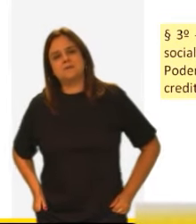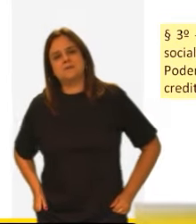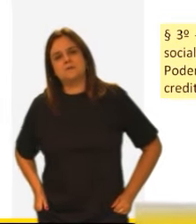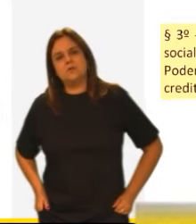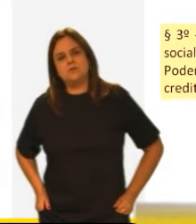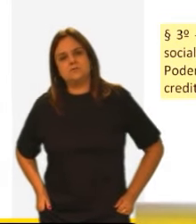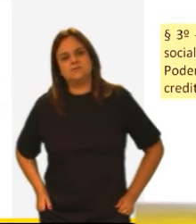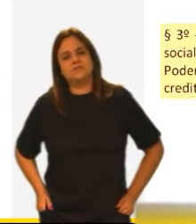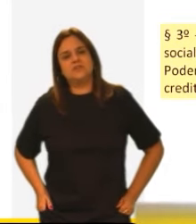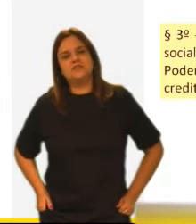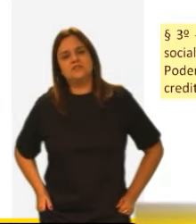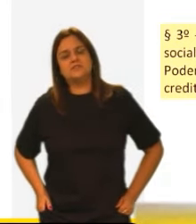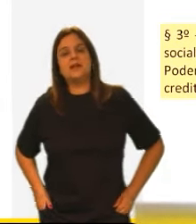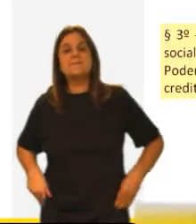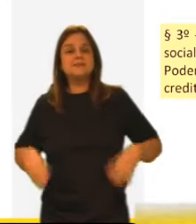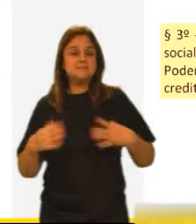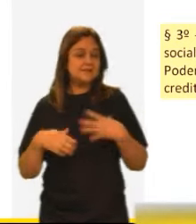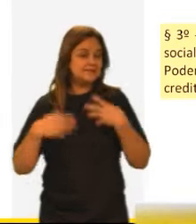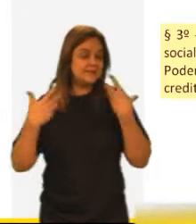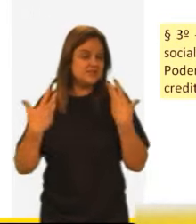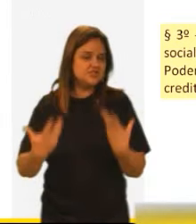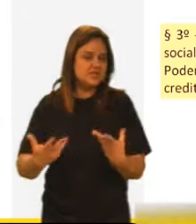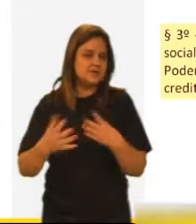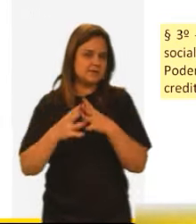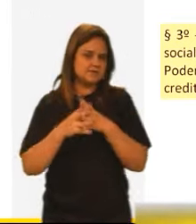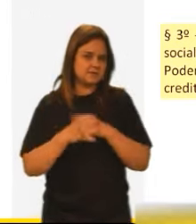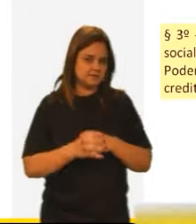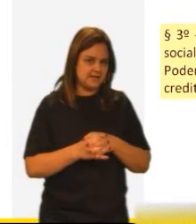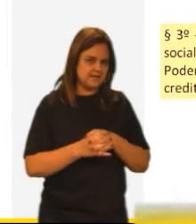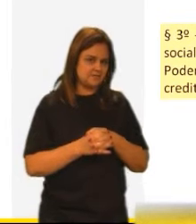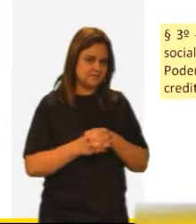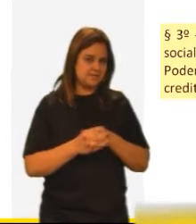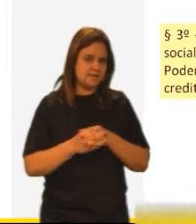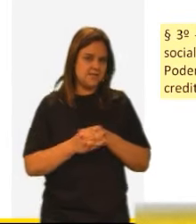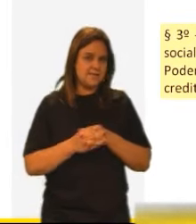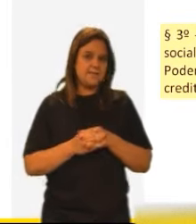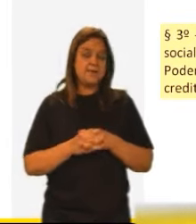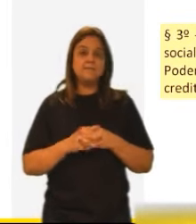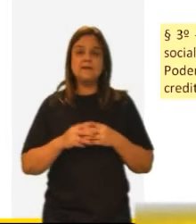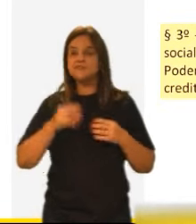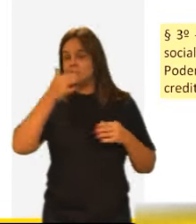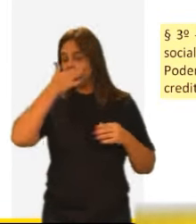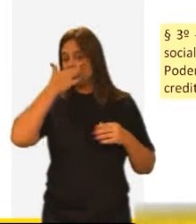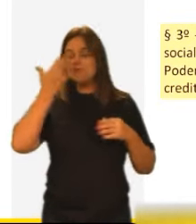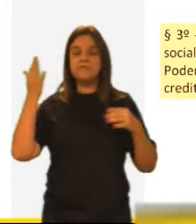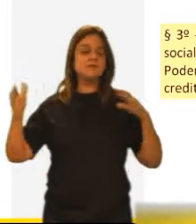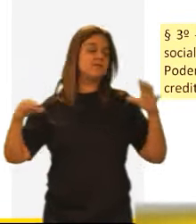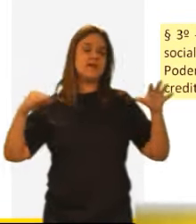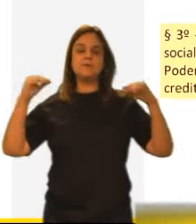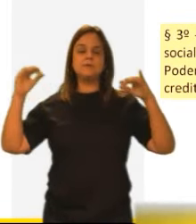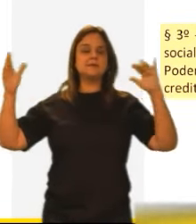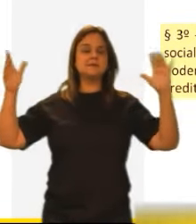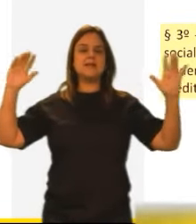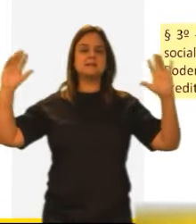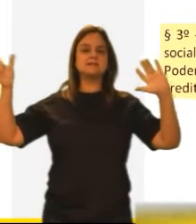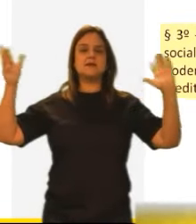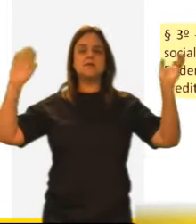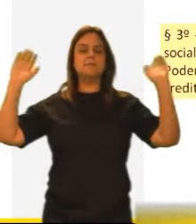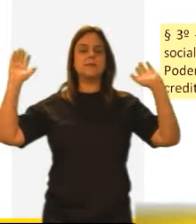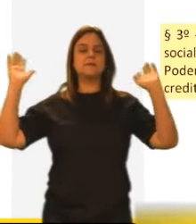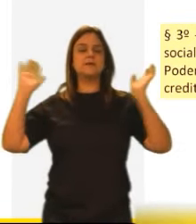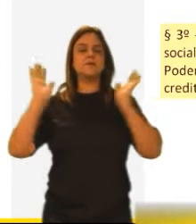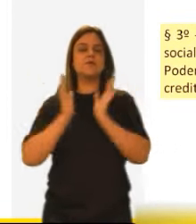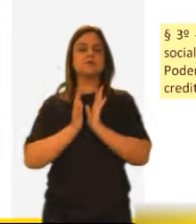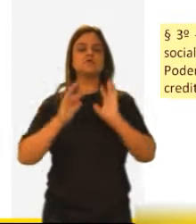obrigar as pessoas jurídicas a se manter em dia com a seguridade social. Imagina que um governo vai abrir uma